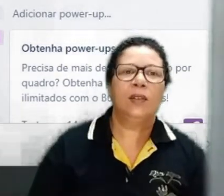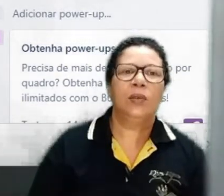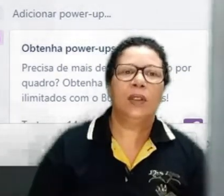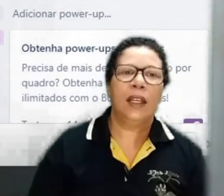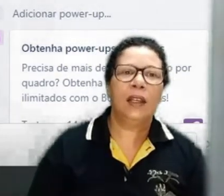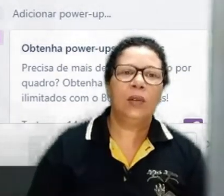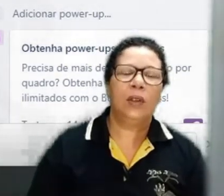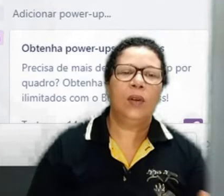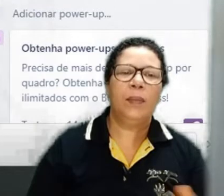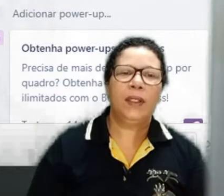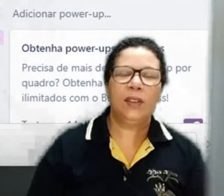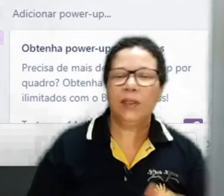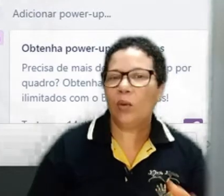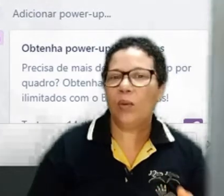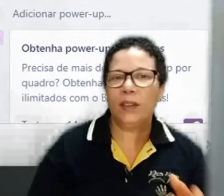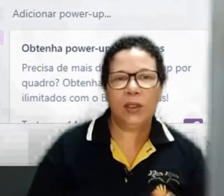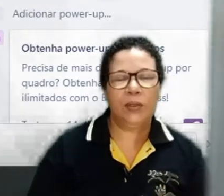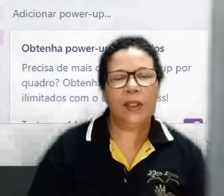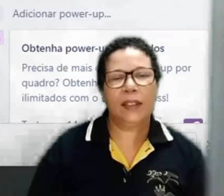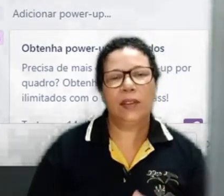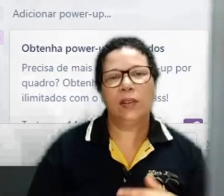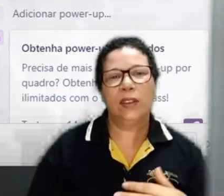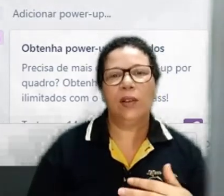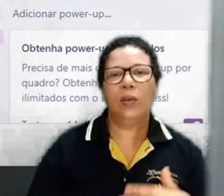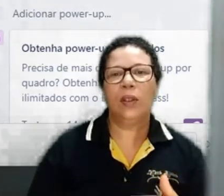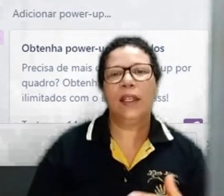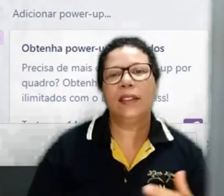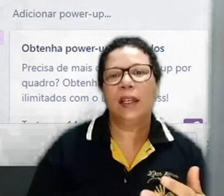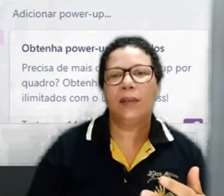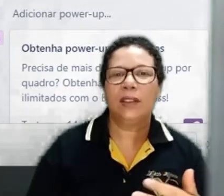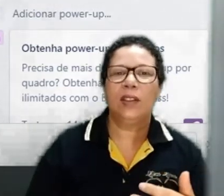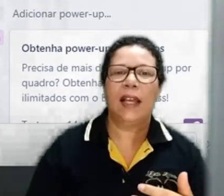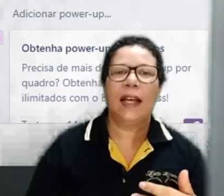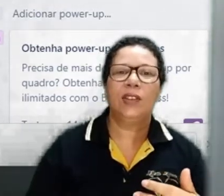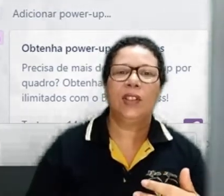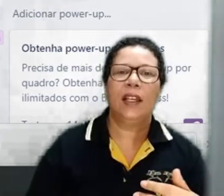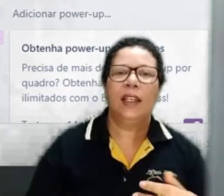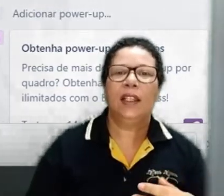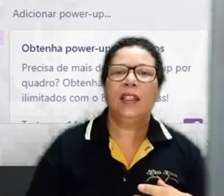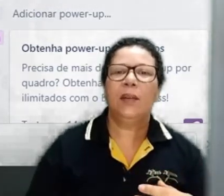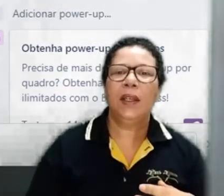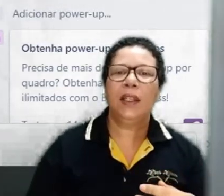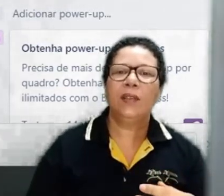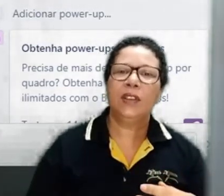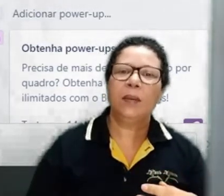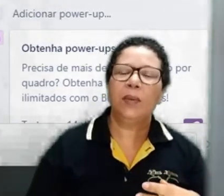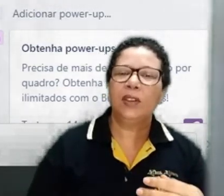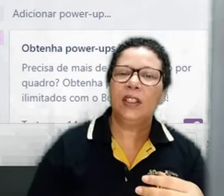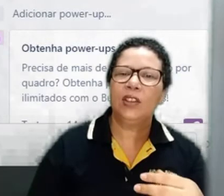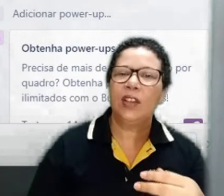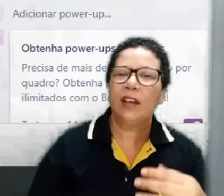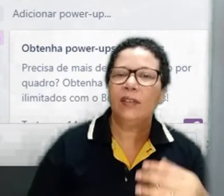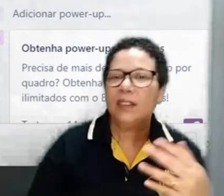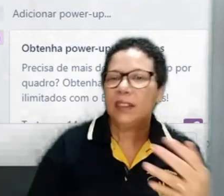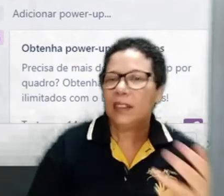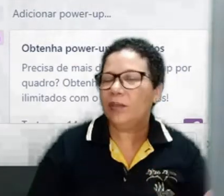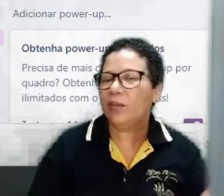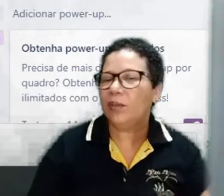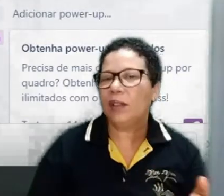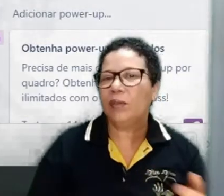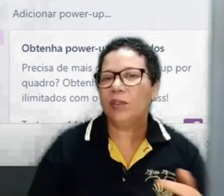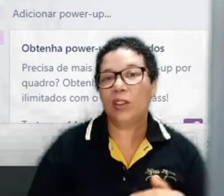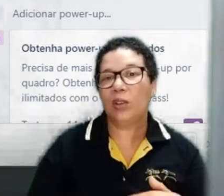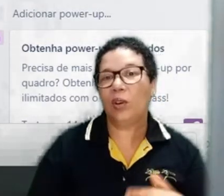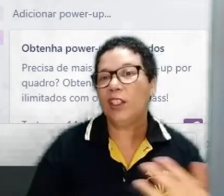aqui do Trello, eu apenas fiz algumas modificações, né? Coloquei aqui sequência didática e também aqui você pode deixar visível, né?